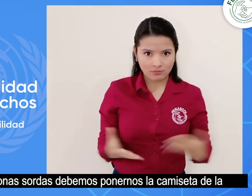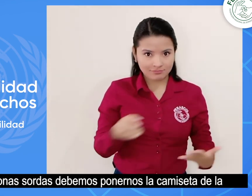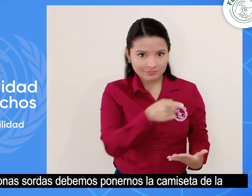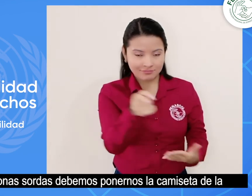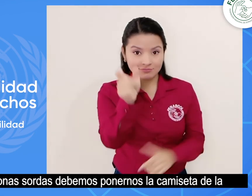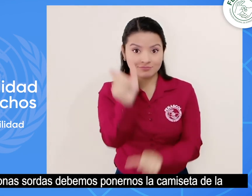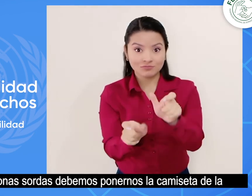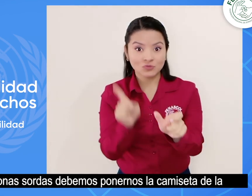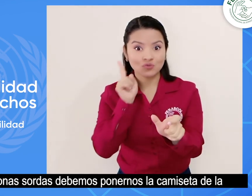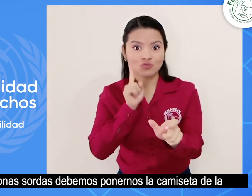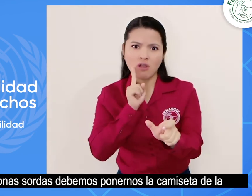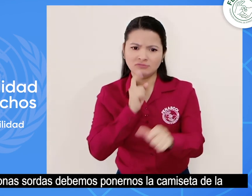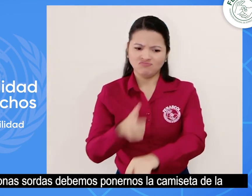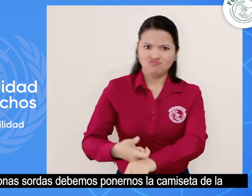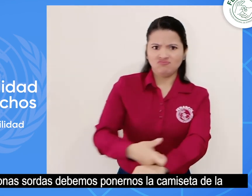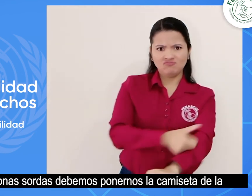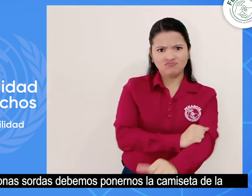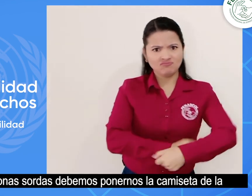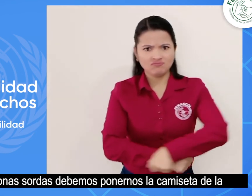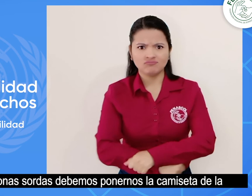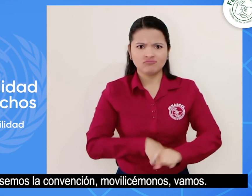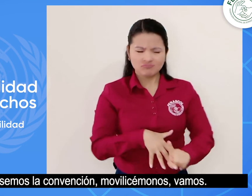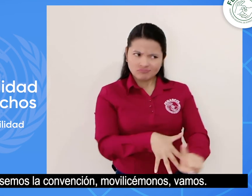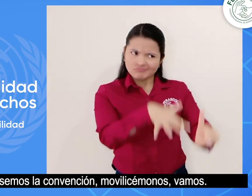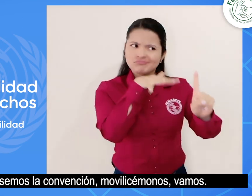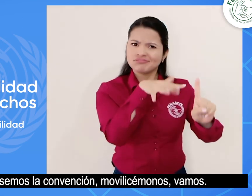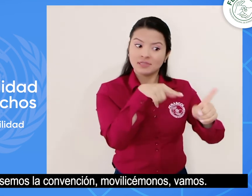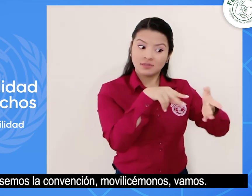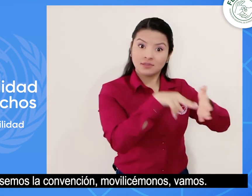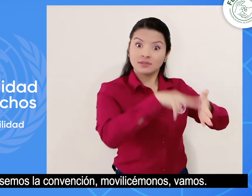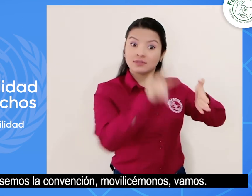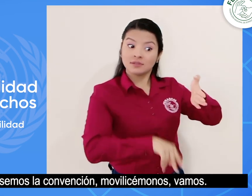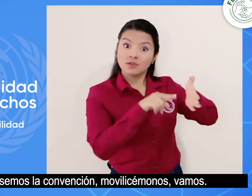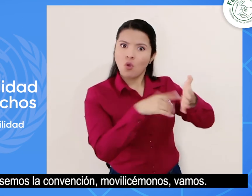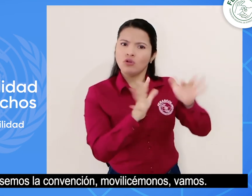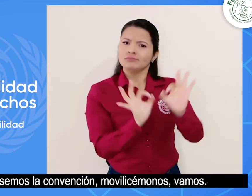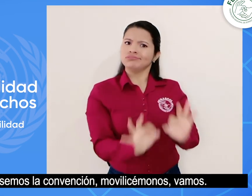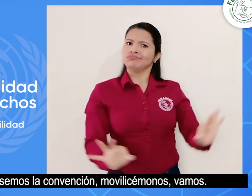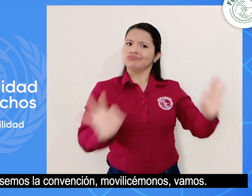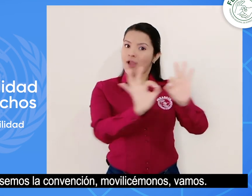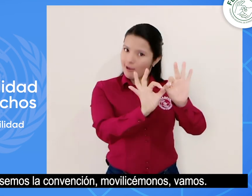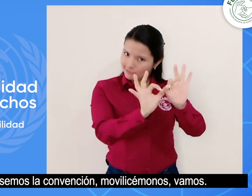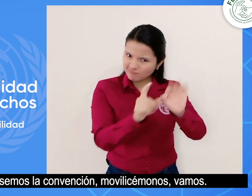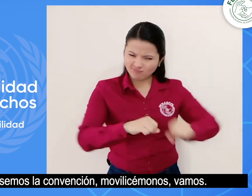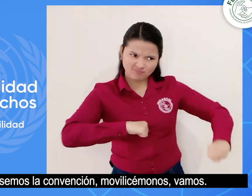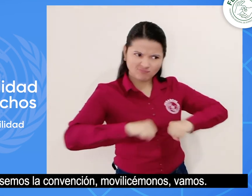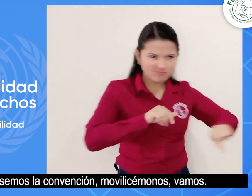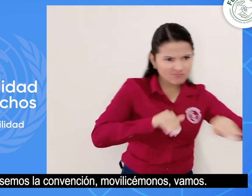las personas sordas debemos ponernos la camiseta de la incidencia. Usemos la convención.